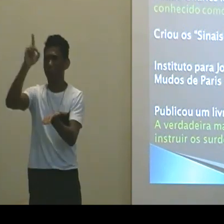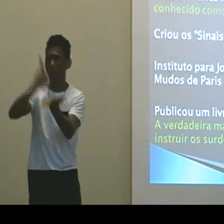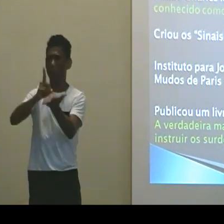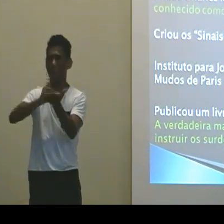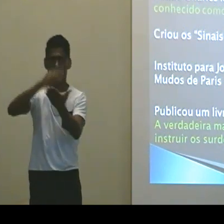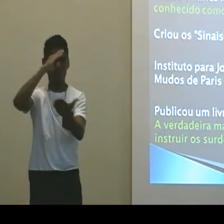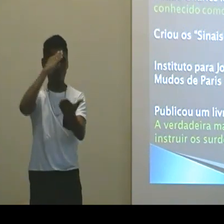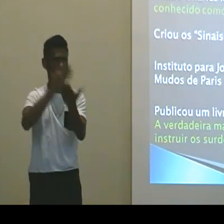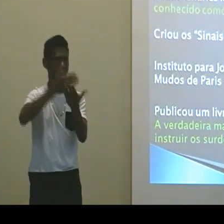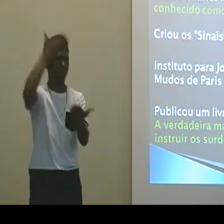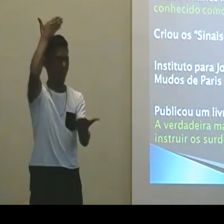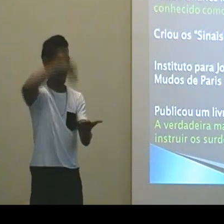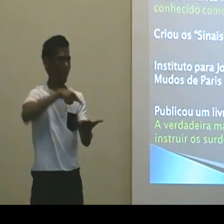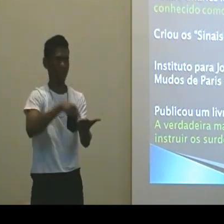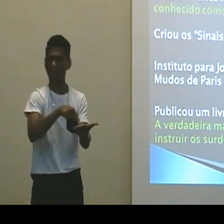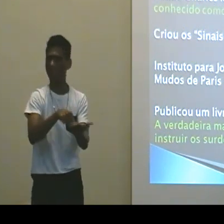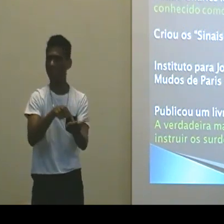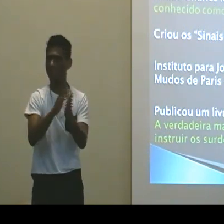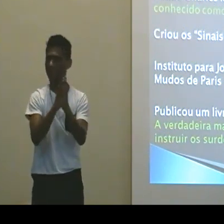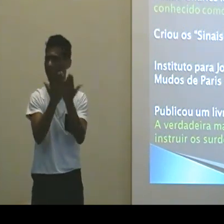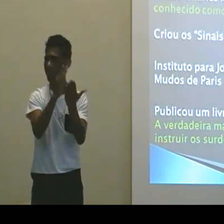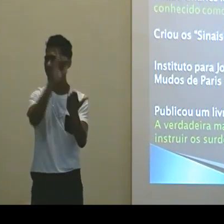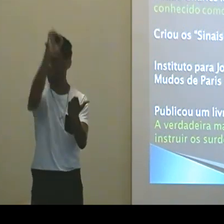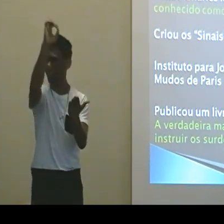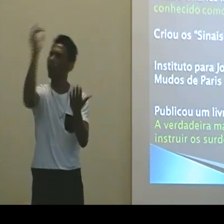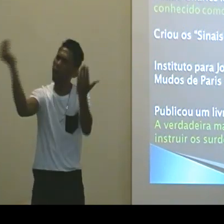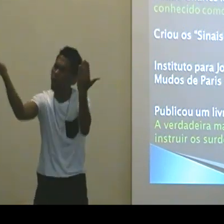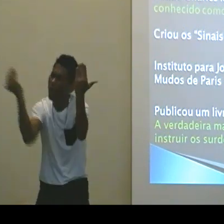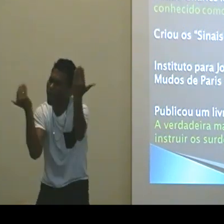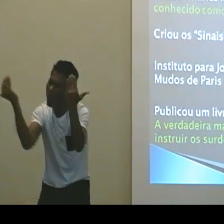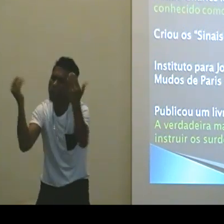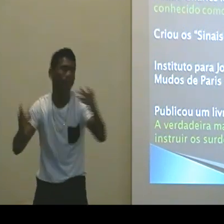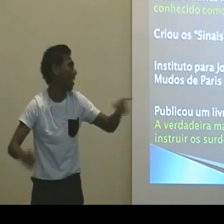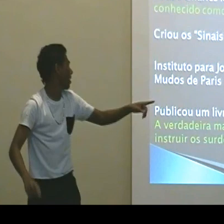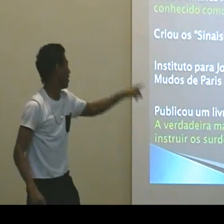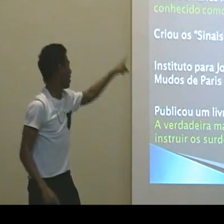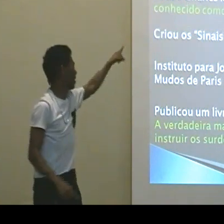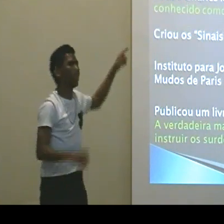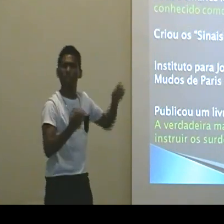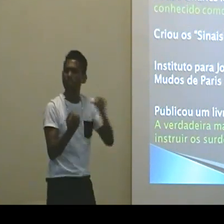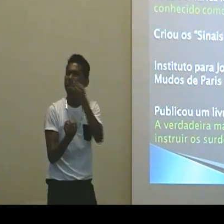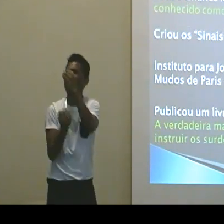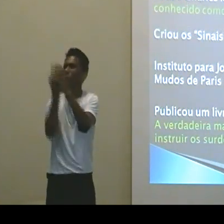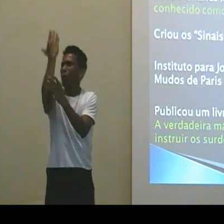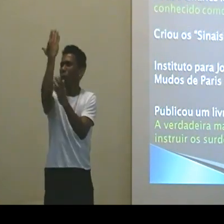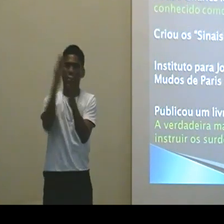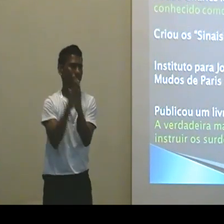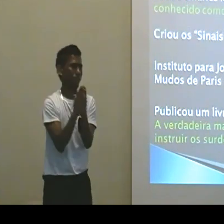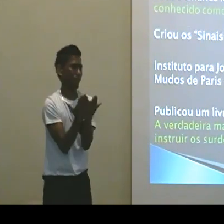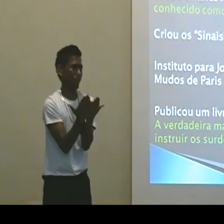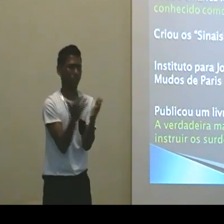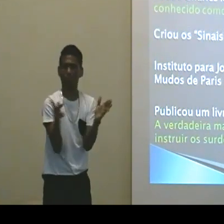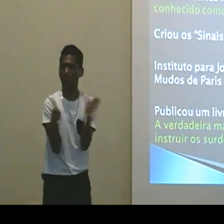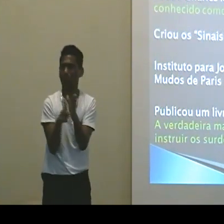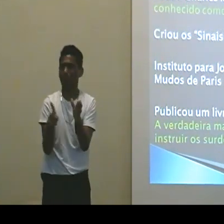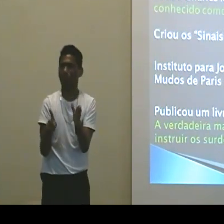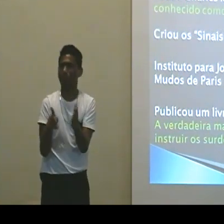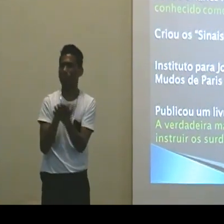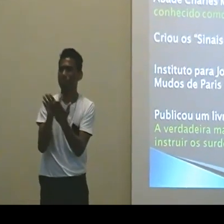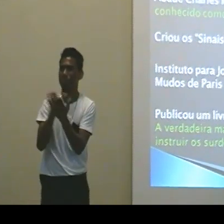preciso escrever a respeito disso para comprovar para as pessoas, com os meus estudos, o que eu fiz, o que eu percebi, elas